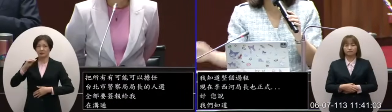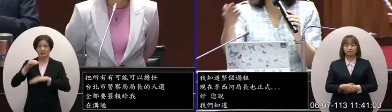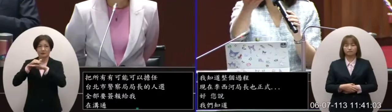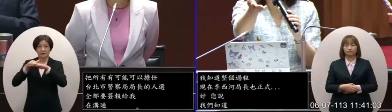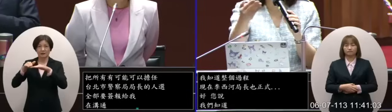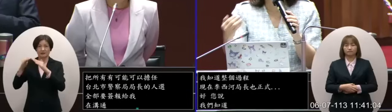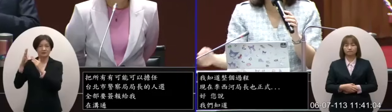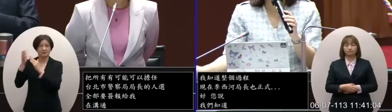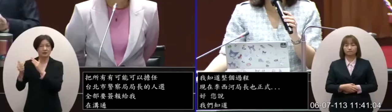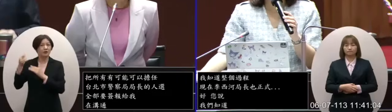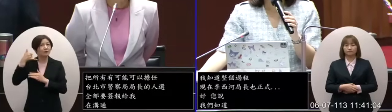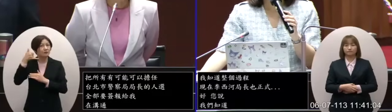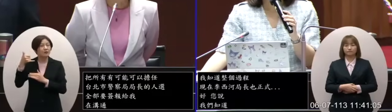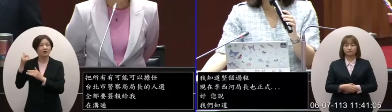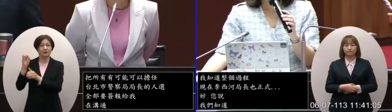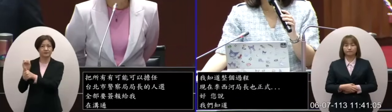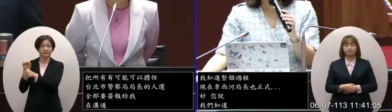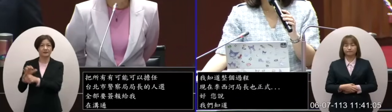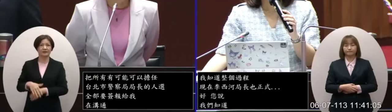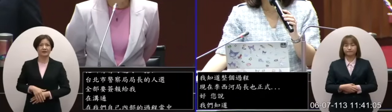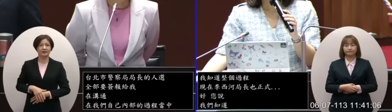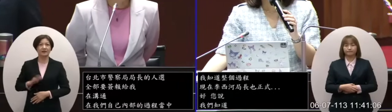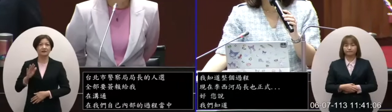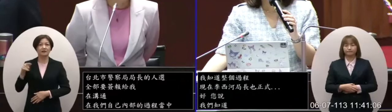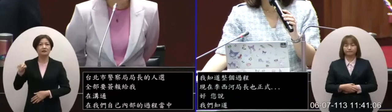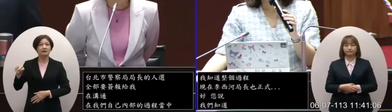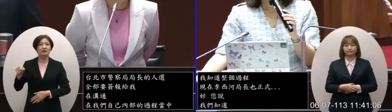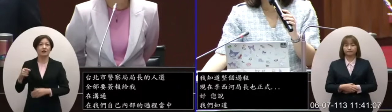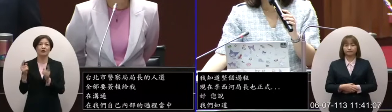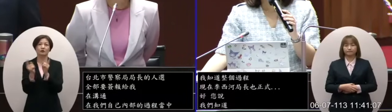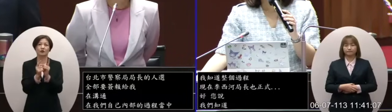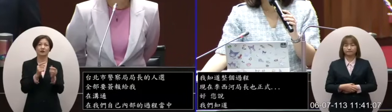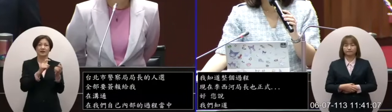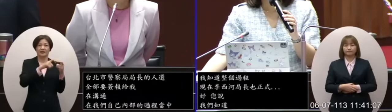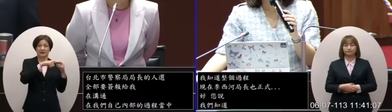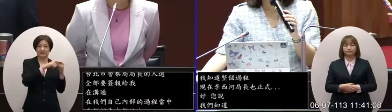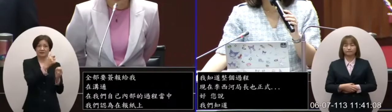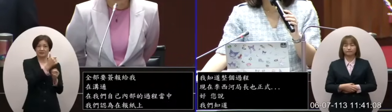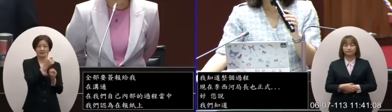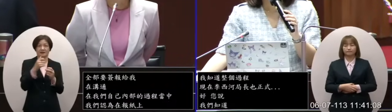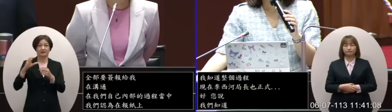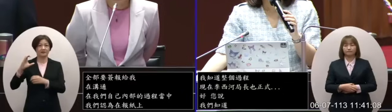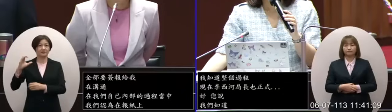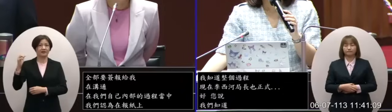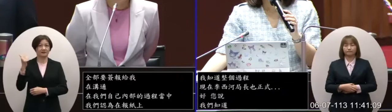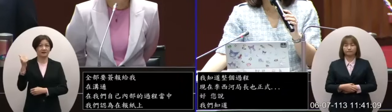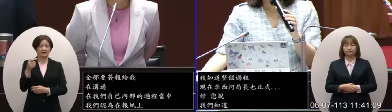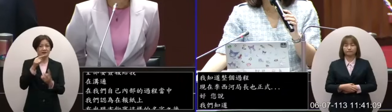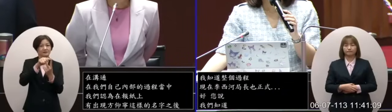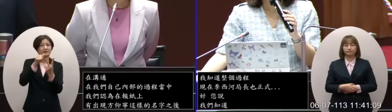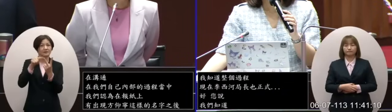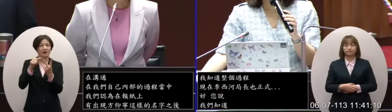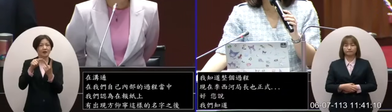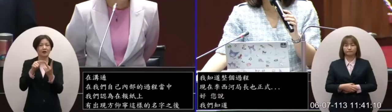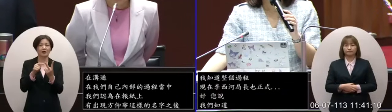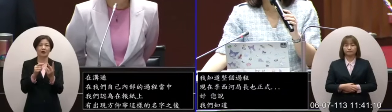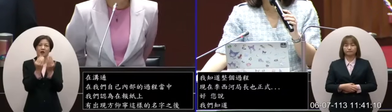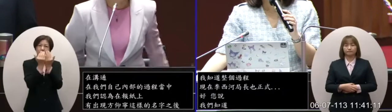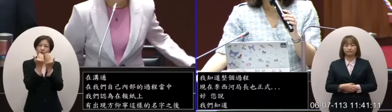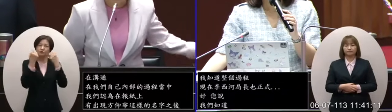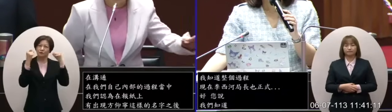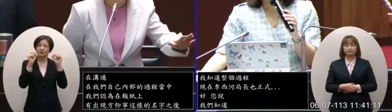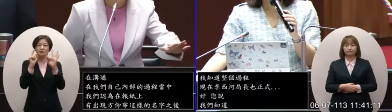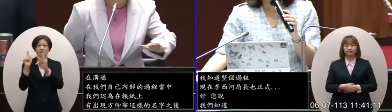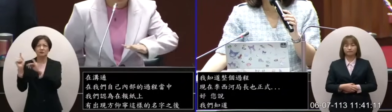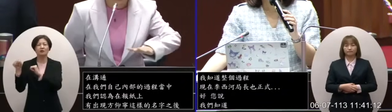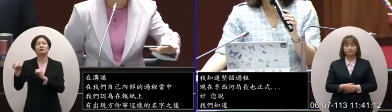话，但是呢，因为市长呢，他可能对于不管是李希和或者是方仰宁两位的学经历都不是那么的了解，